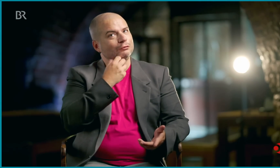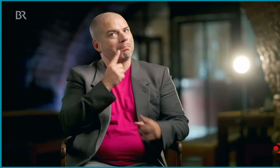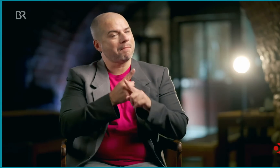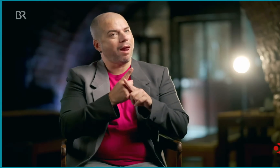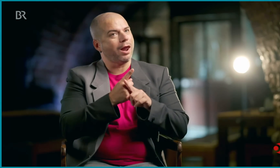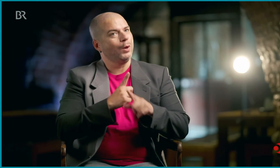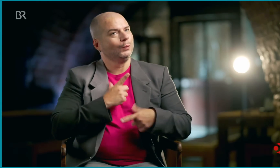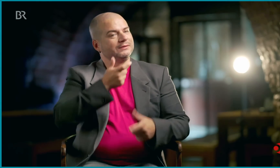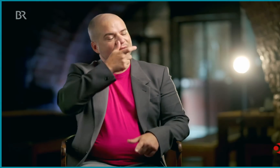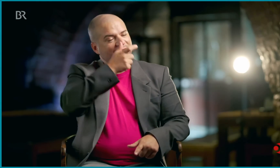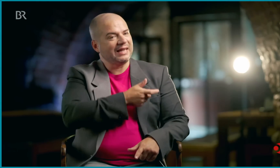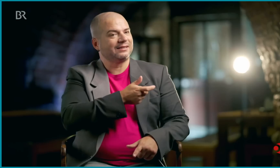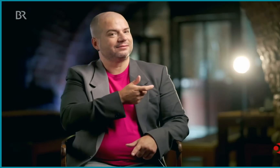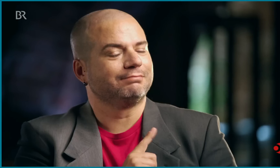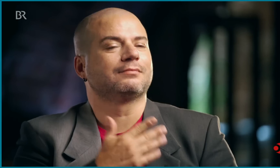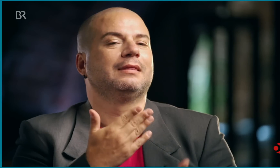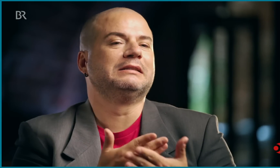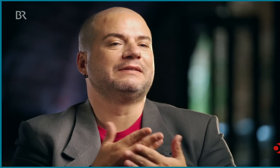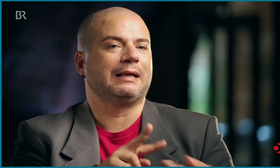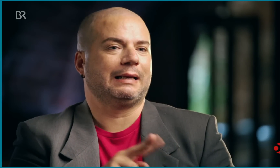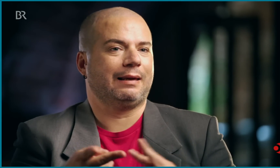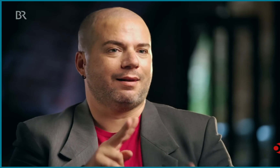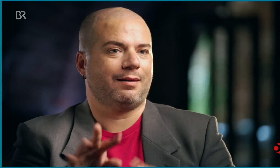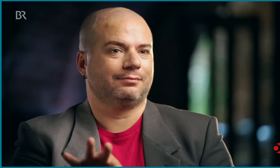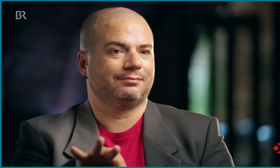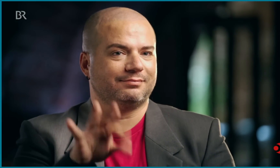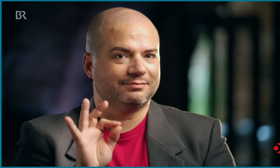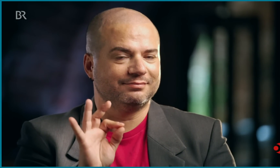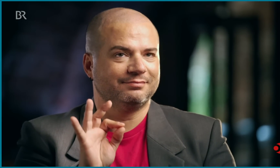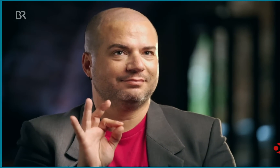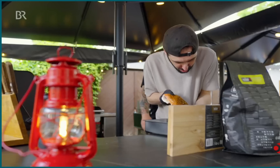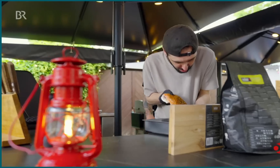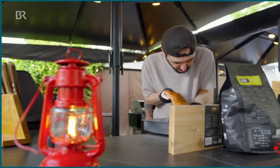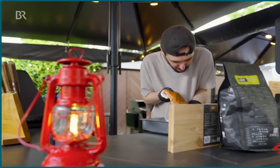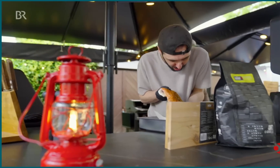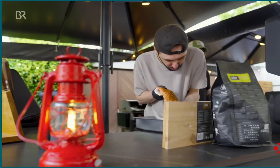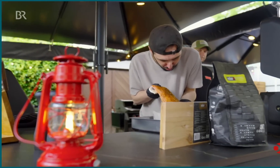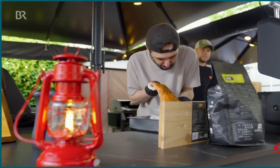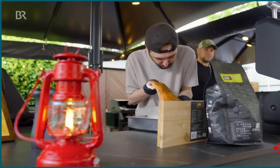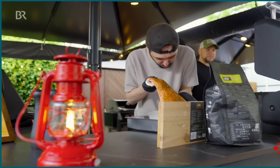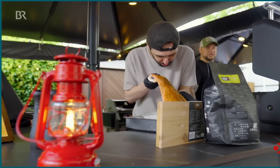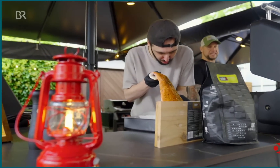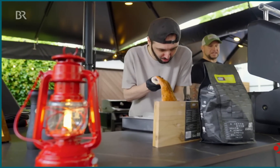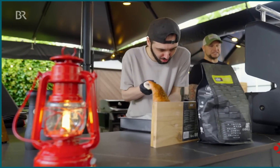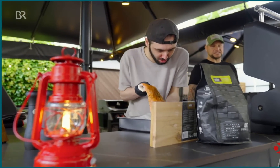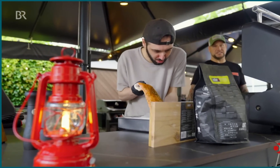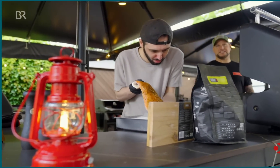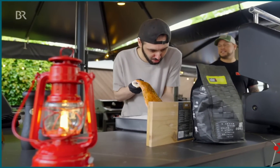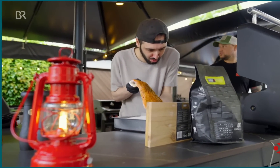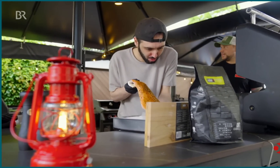würde gern mal so richtig gemein sein. Deshalb habe ich mich fürs Grillen entschieden. Ach, meine Güte. Denk dran, dass in die links und rechts